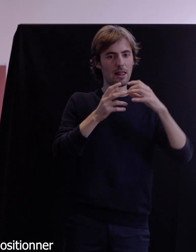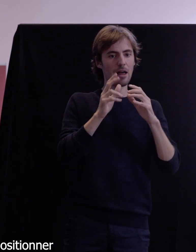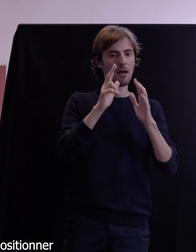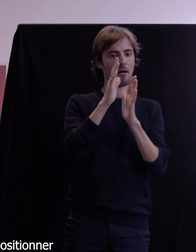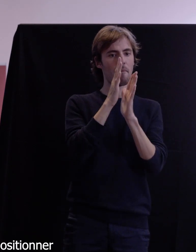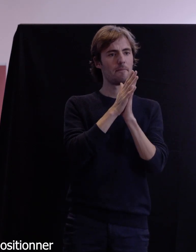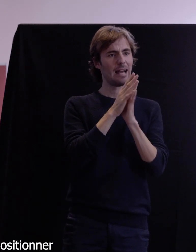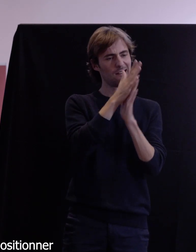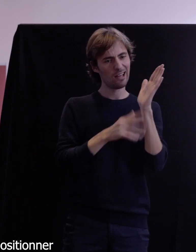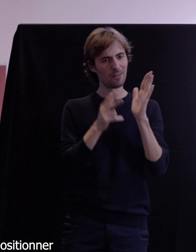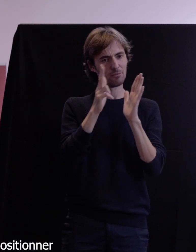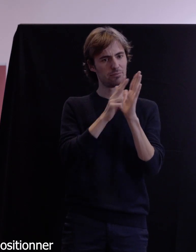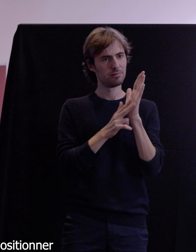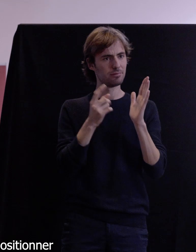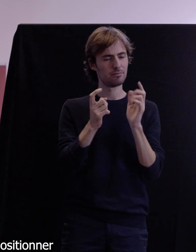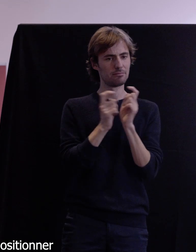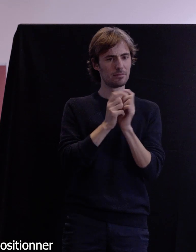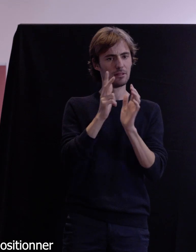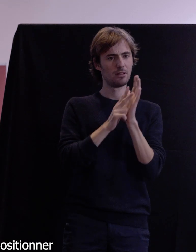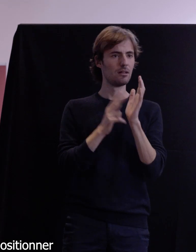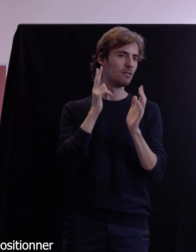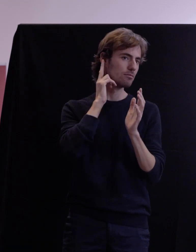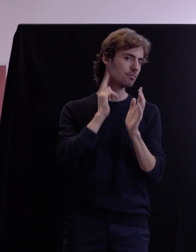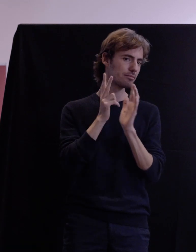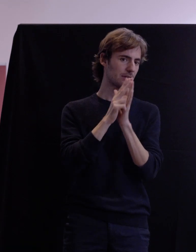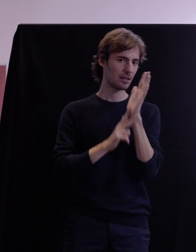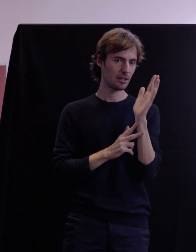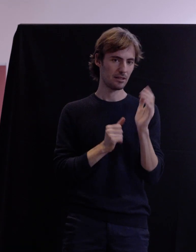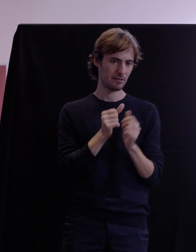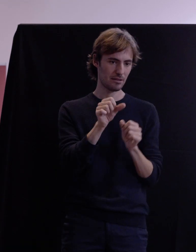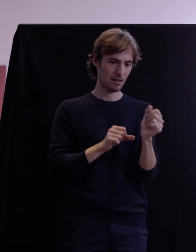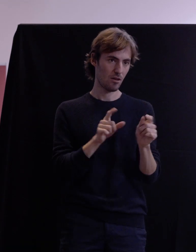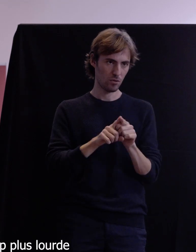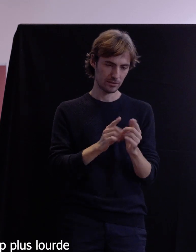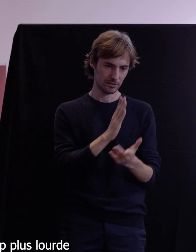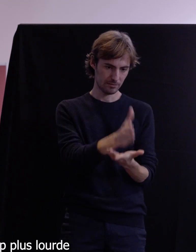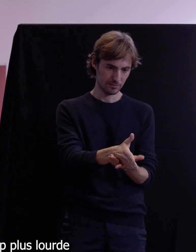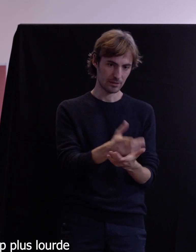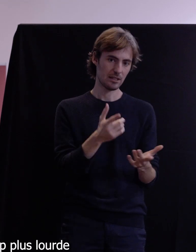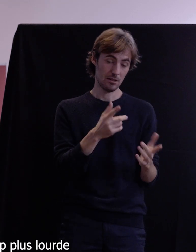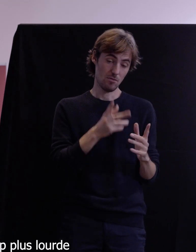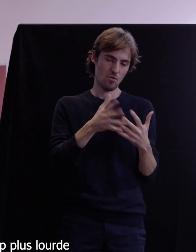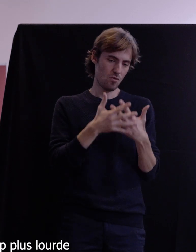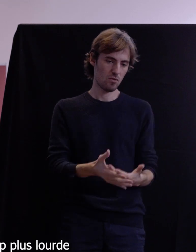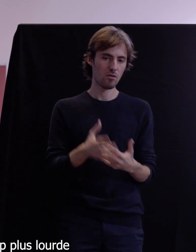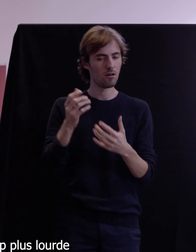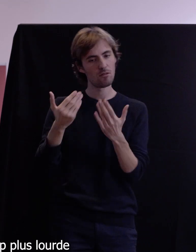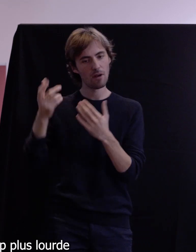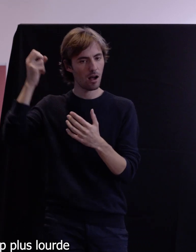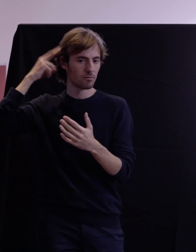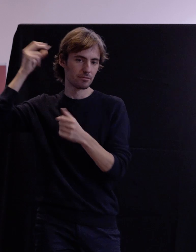électrodes qu'on vient positionner sur le tronc cérébral directement. Donc c'est une intervention chirurgicale qui est beaucoup plus lourde qu'un